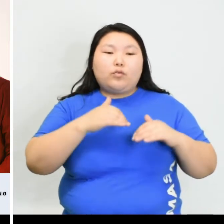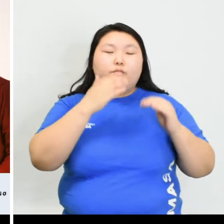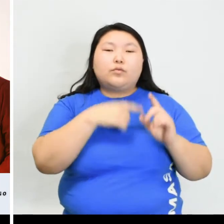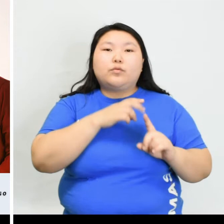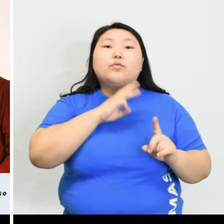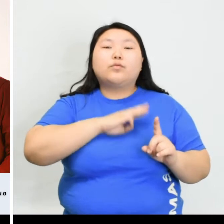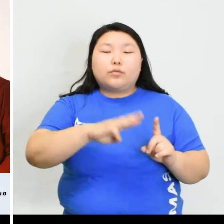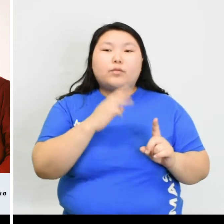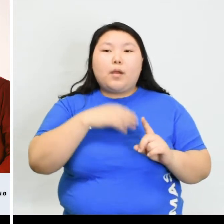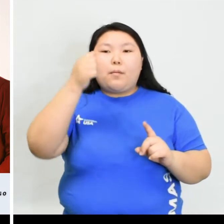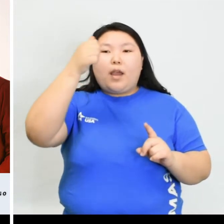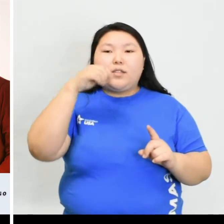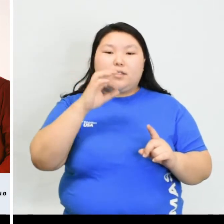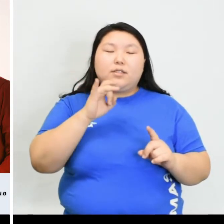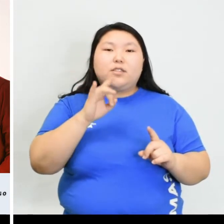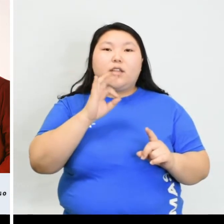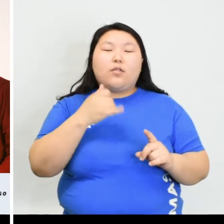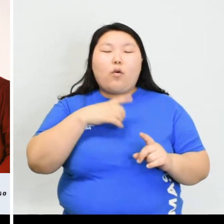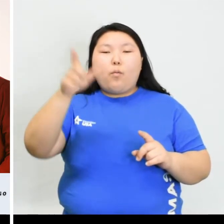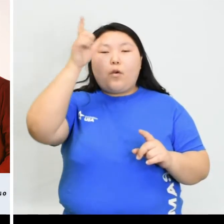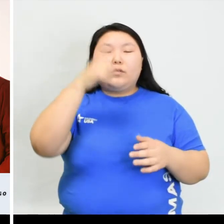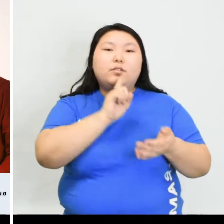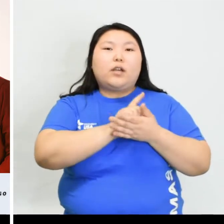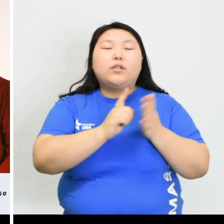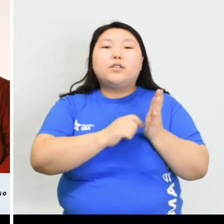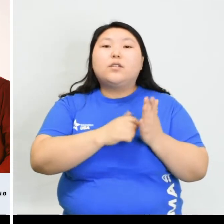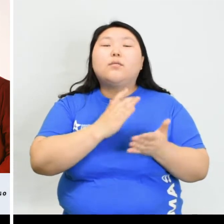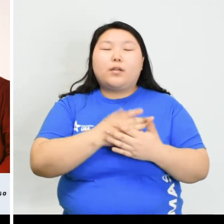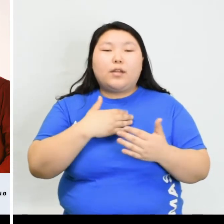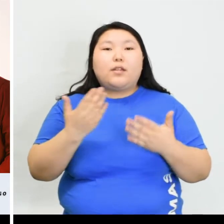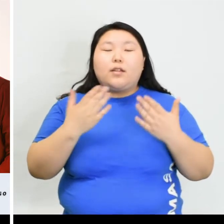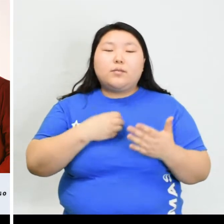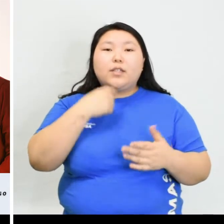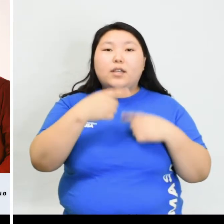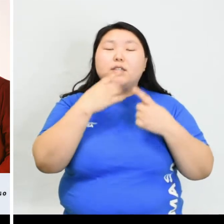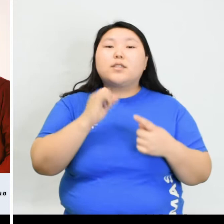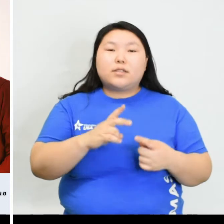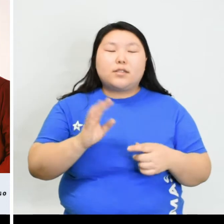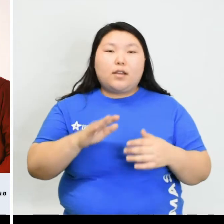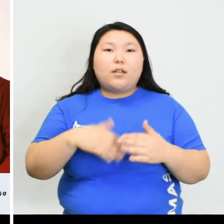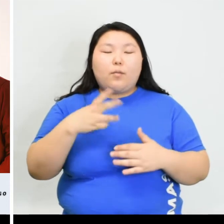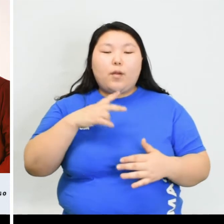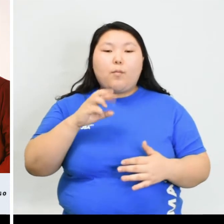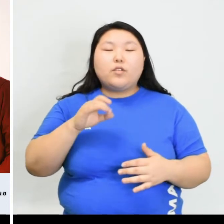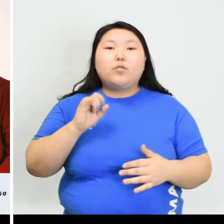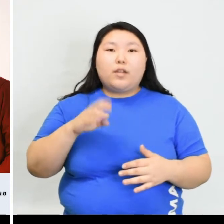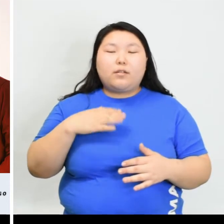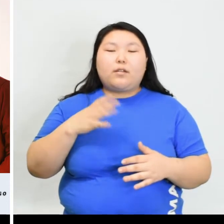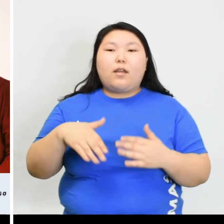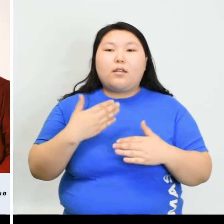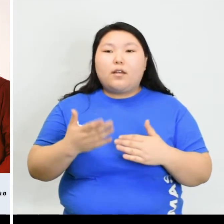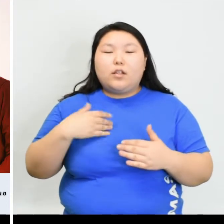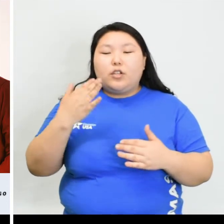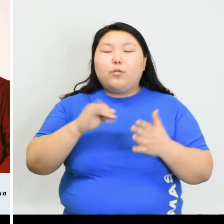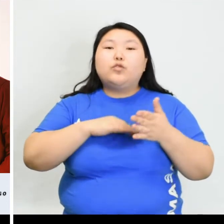тулд надаа ийм магистрийн зэрэглэлийн боловсрол зайлшгүй хэрэгтэй гэдэг талаас нь ярьсан л да. Тэгэл менежмент талтад хандал одоо